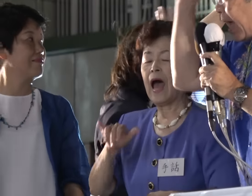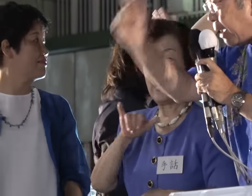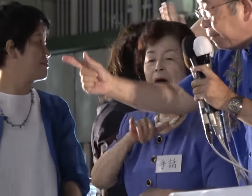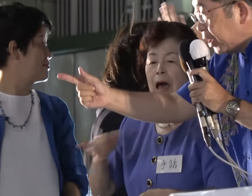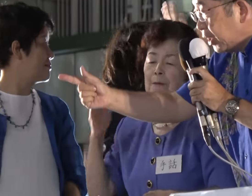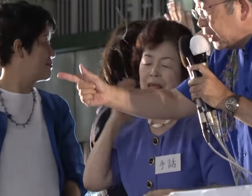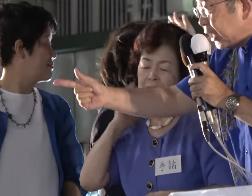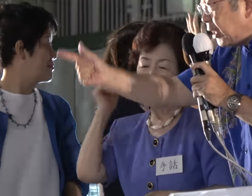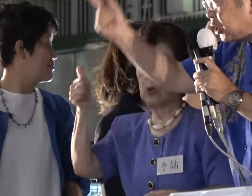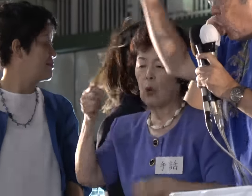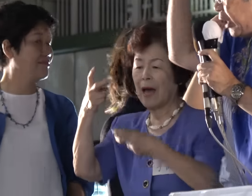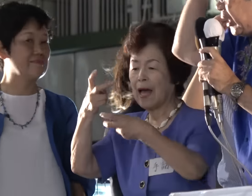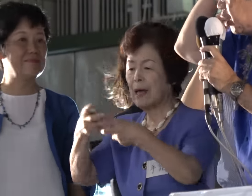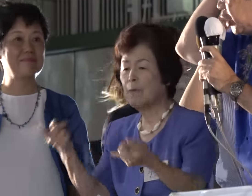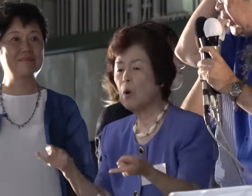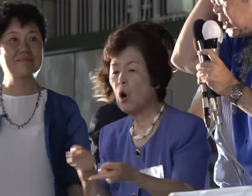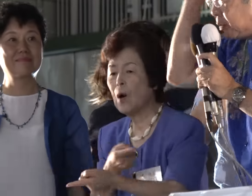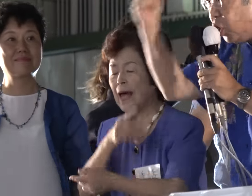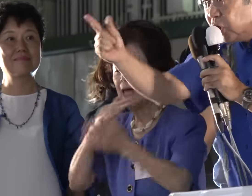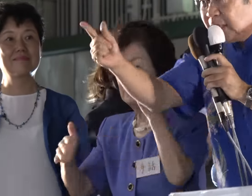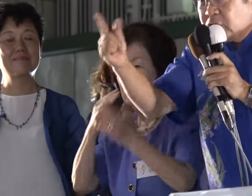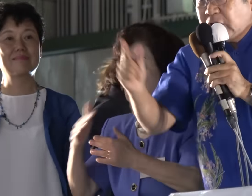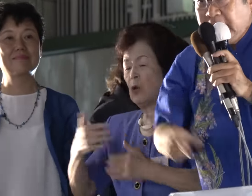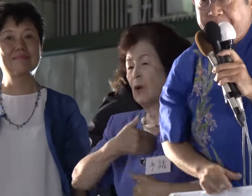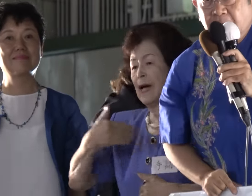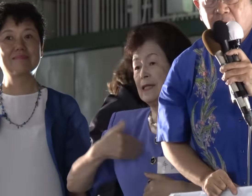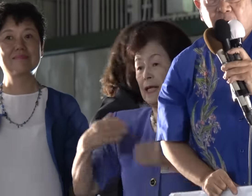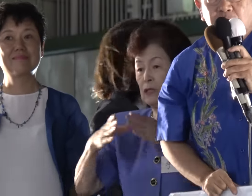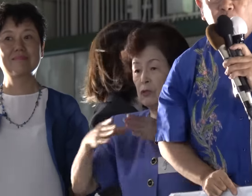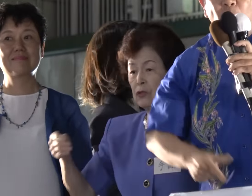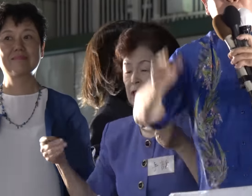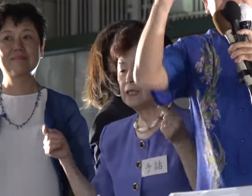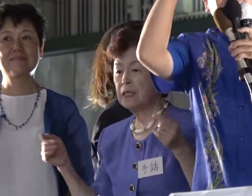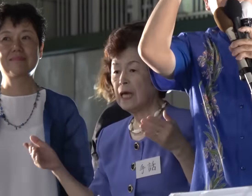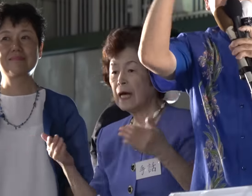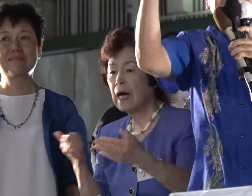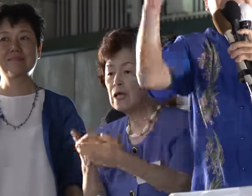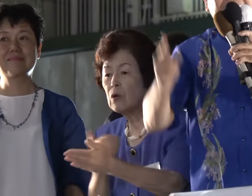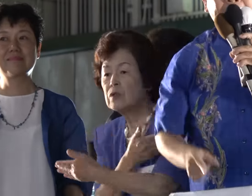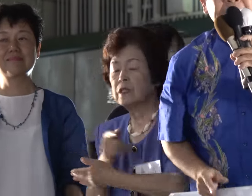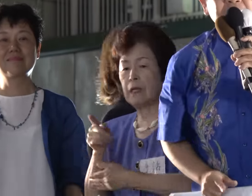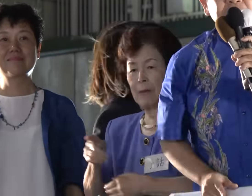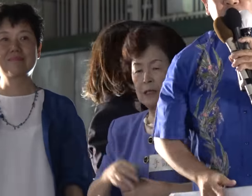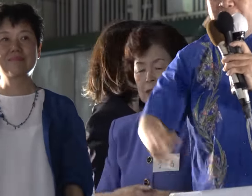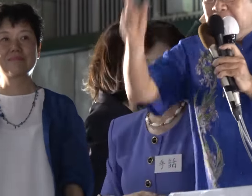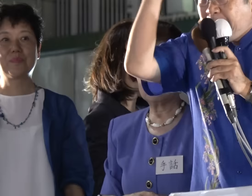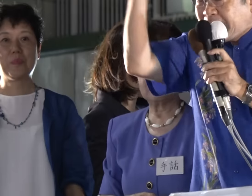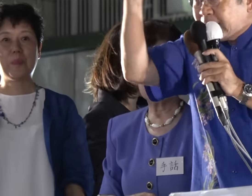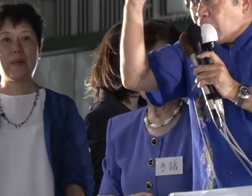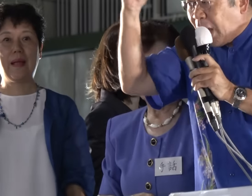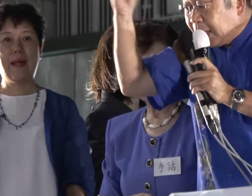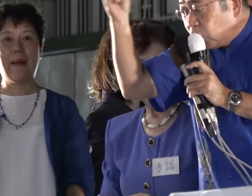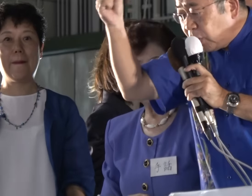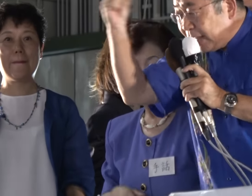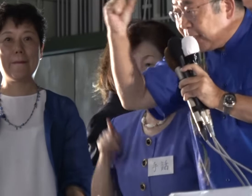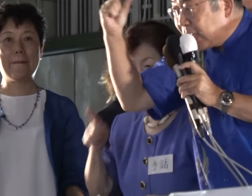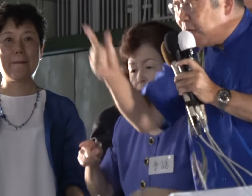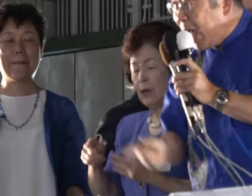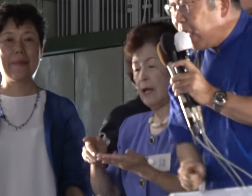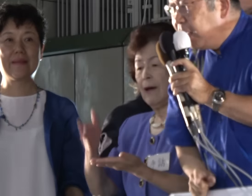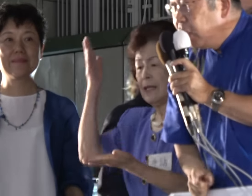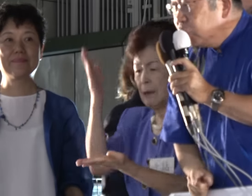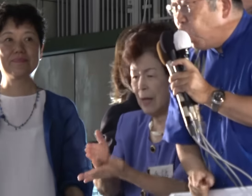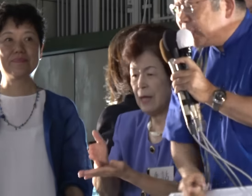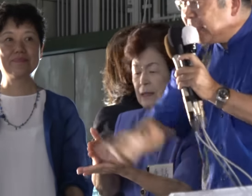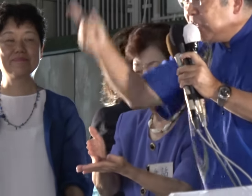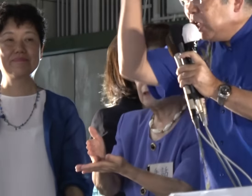法を変え戦争できる国に進もうとしているときに、東京のリーダーがそれに待ったをかけることができな